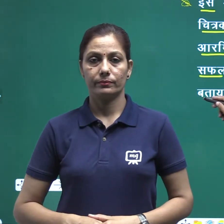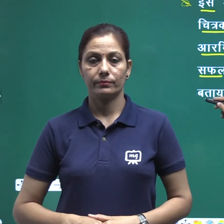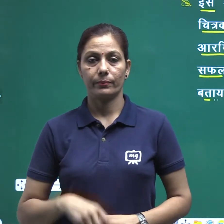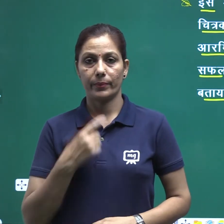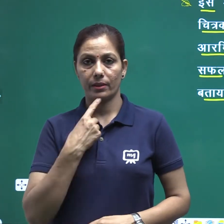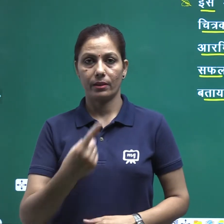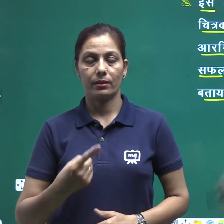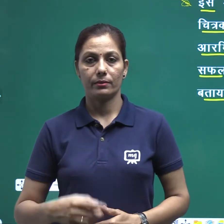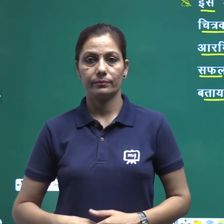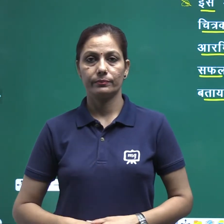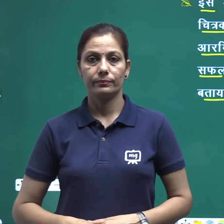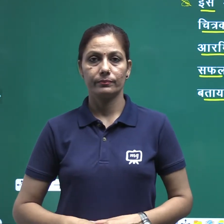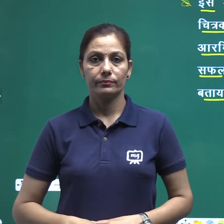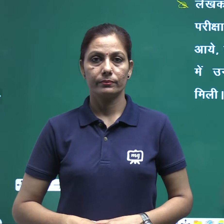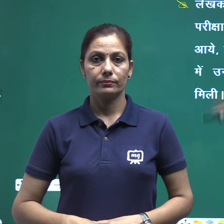बताया है।